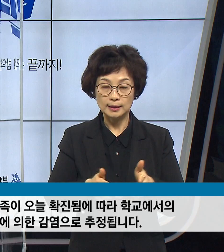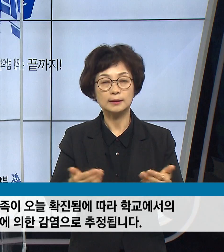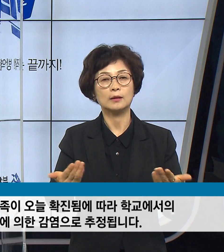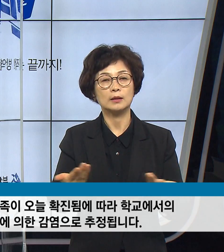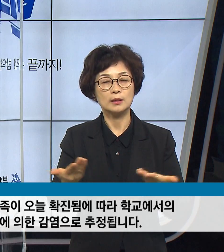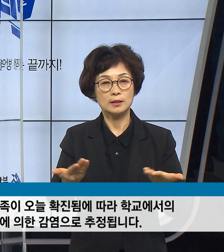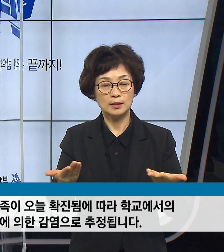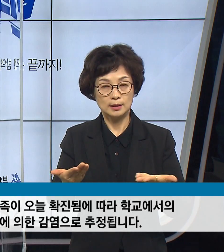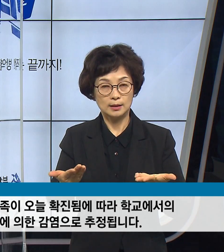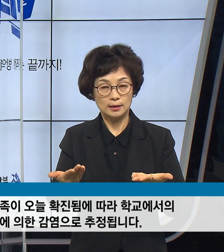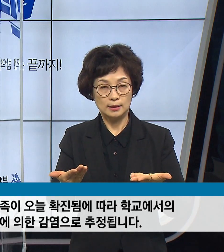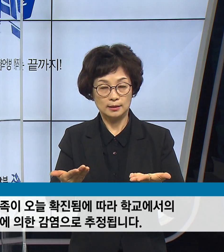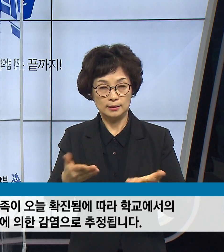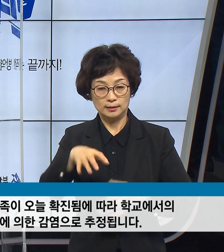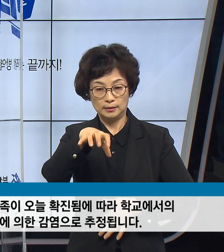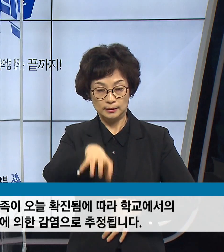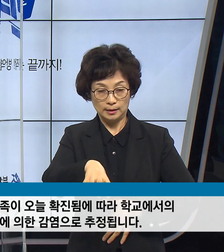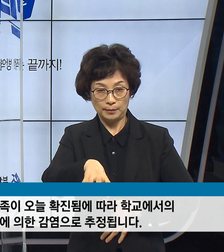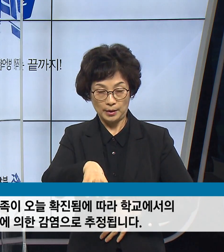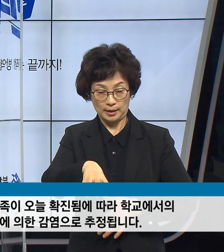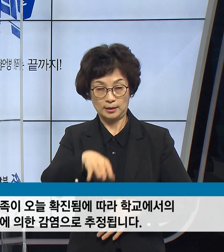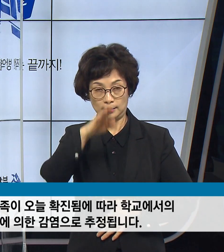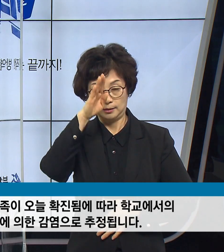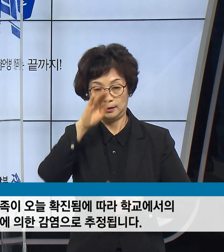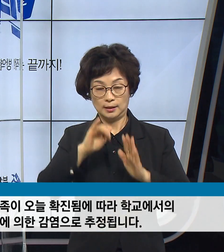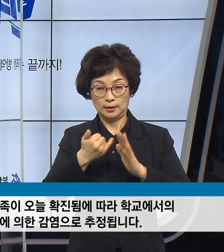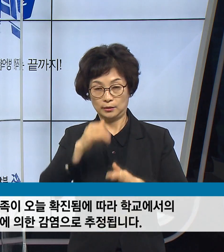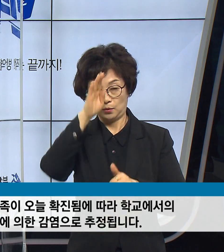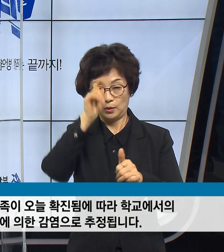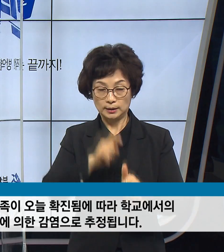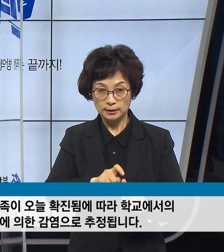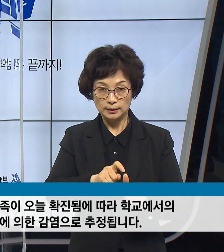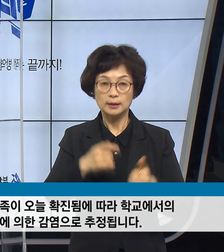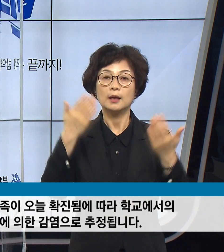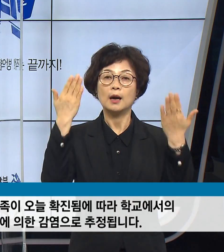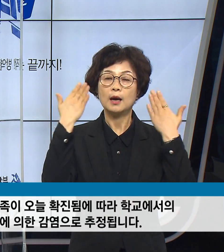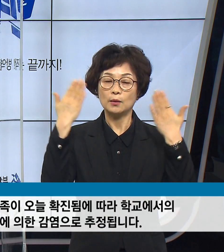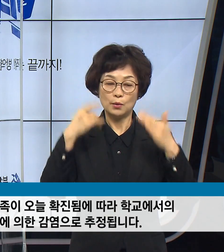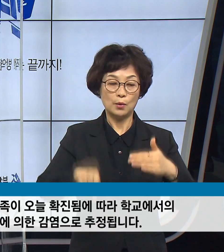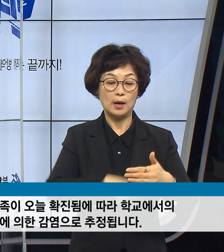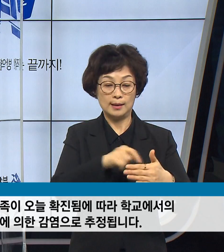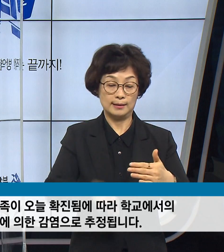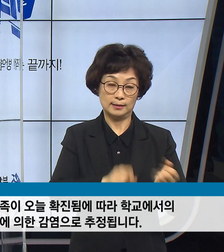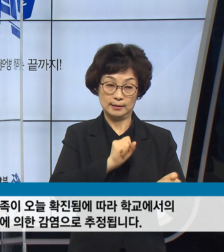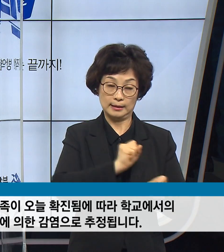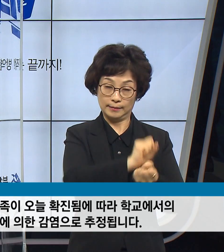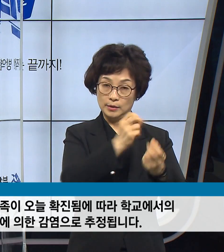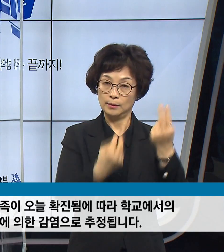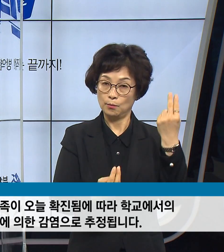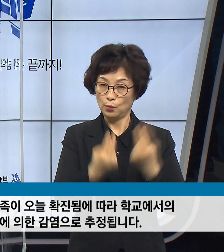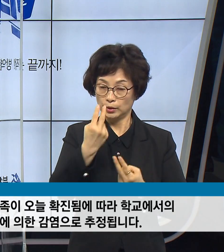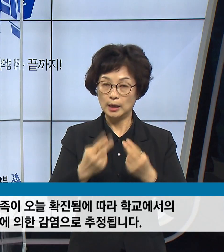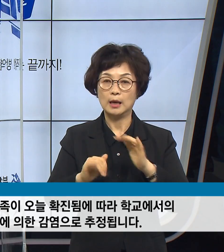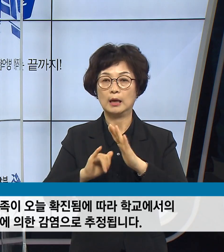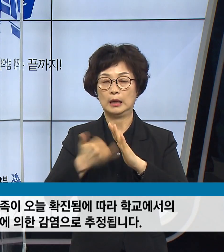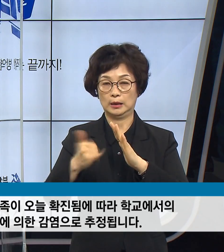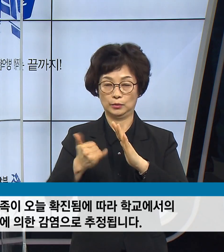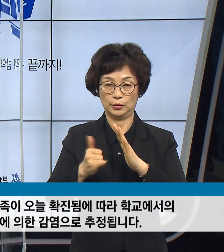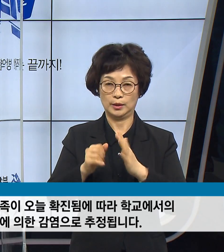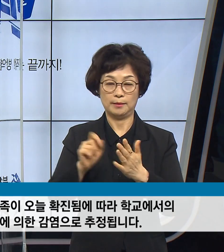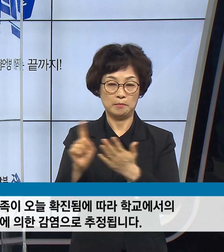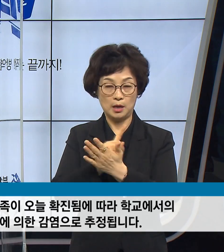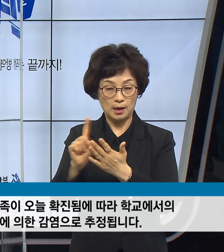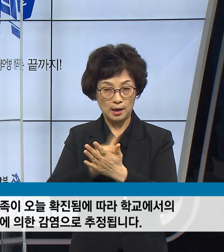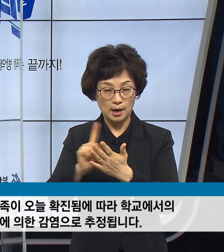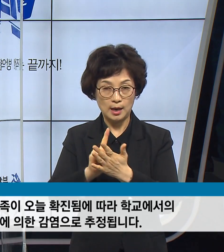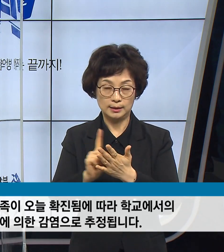인 가족이 오늘 확진 됨에 따라 학교에서 의 감녕 보다는 가족간에 접촉의 양강 념으로